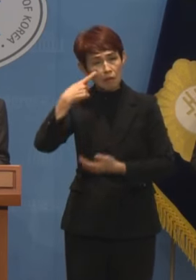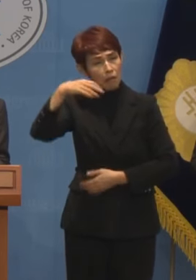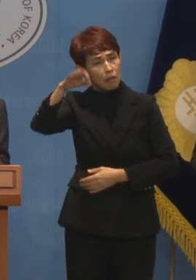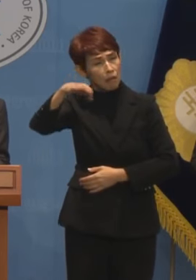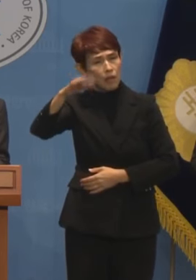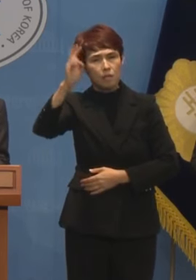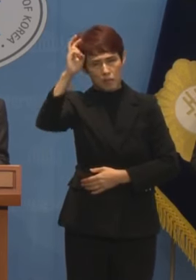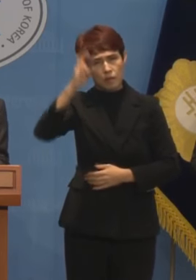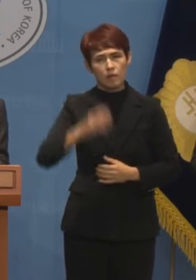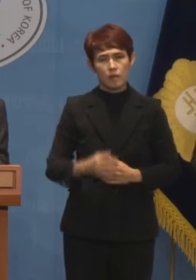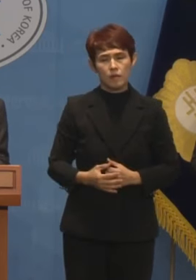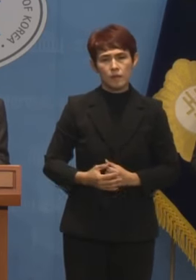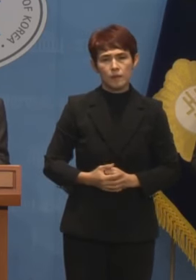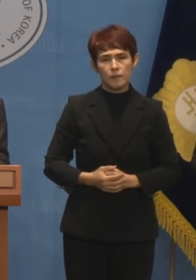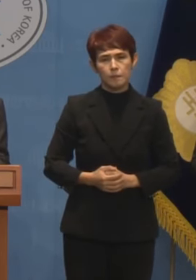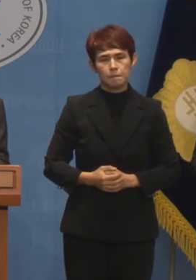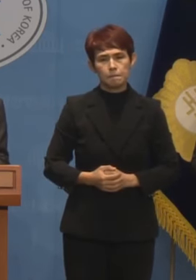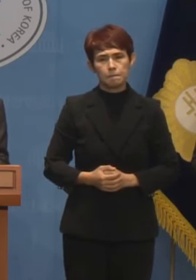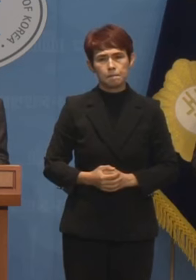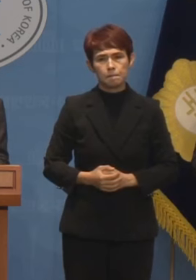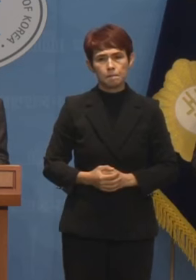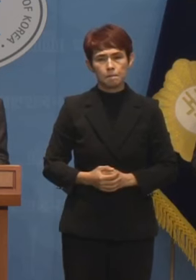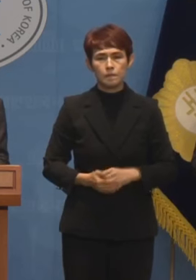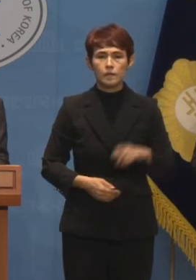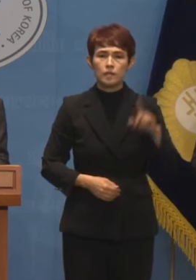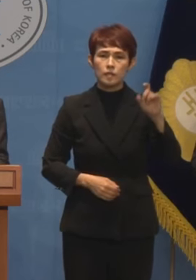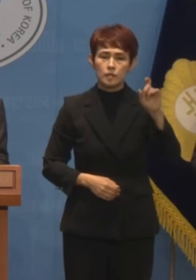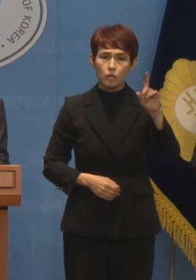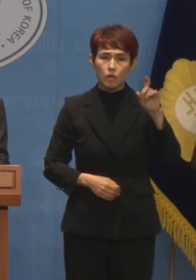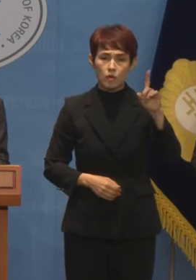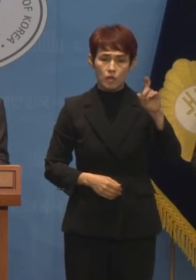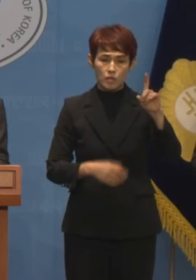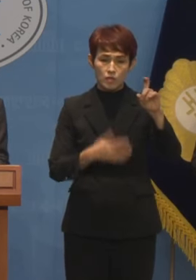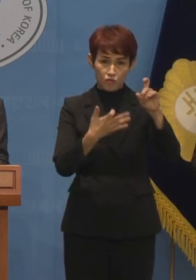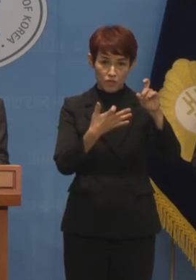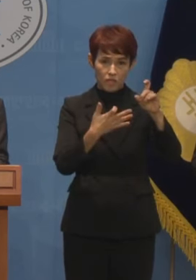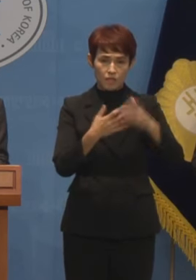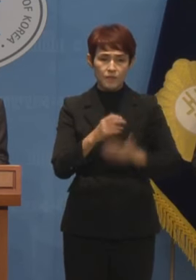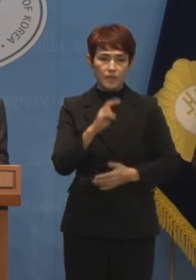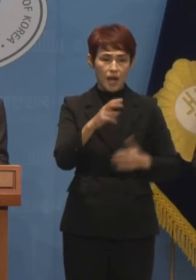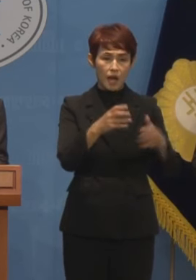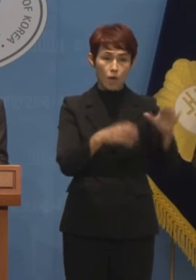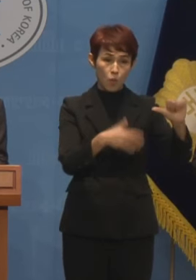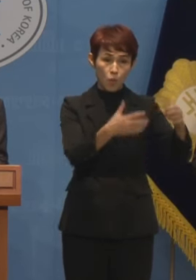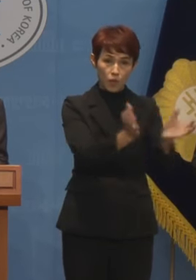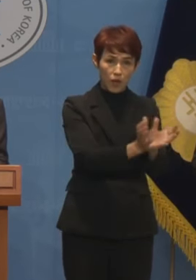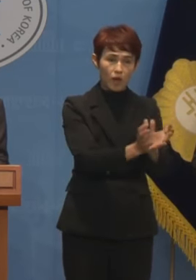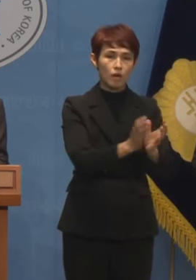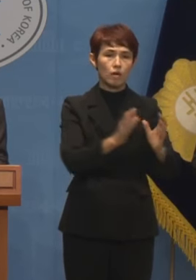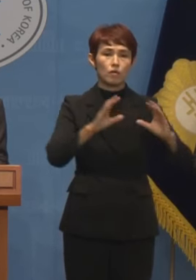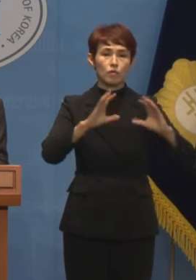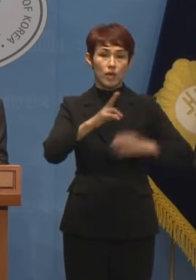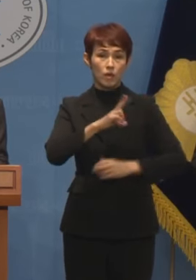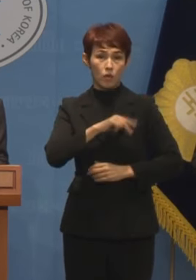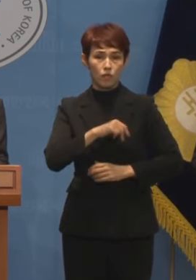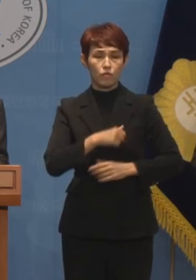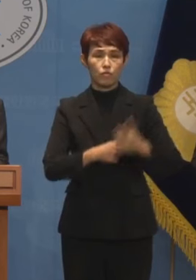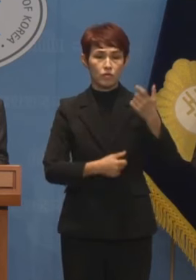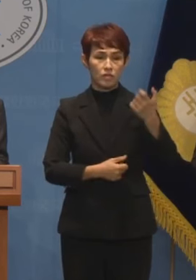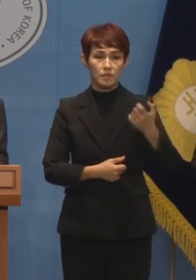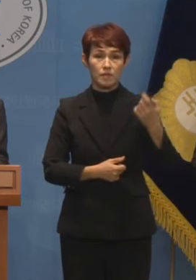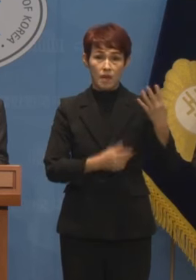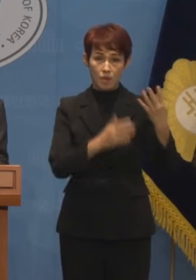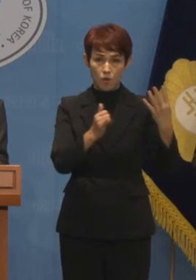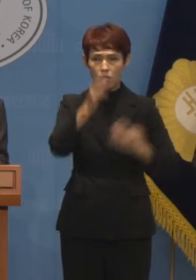것 같습니다. 지난 11월 19일 야 5당 국회의원 63명은 재차 경찰의